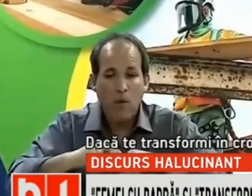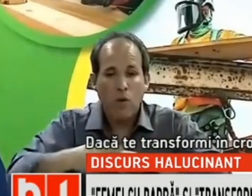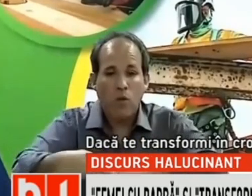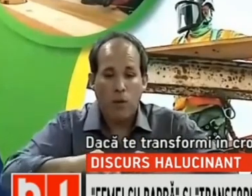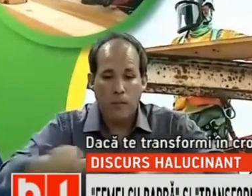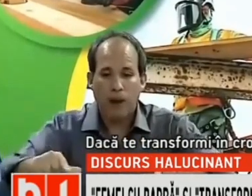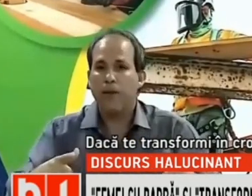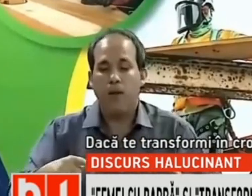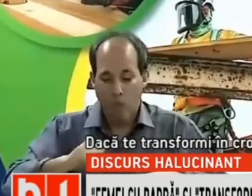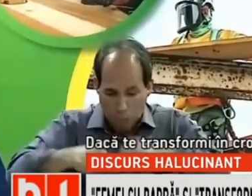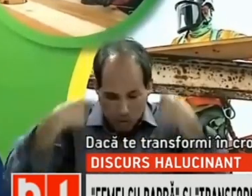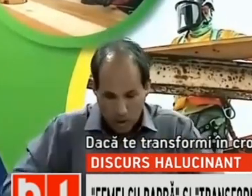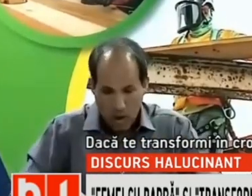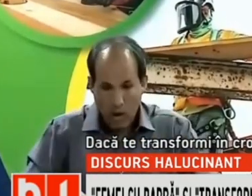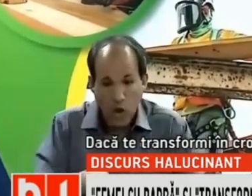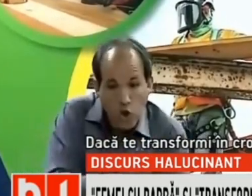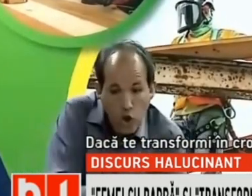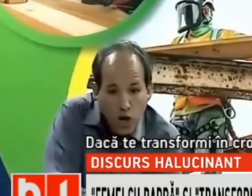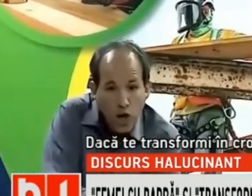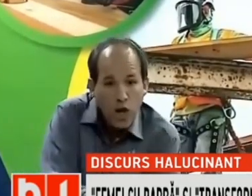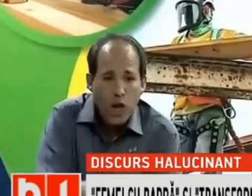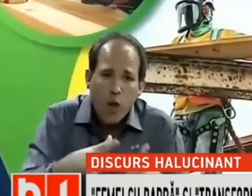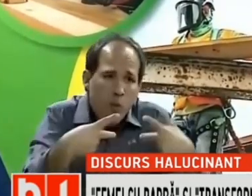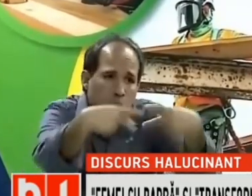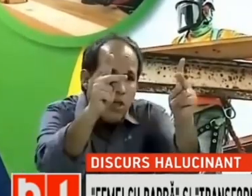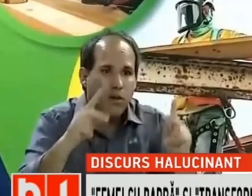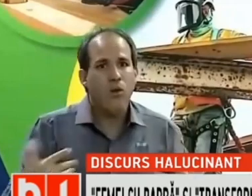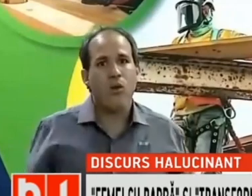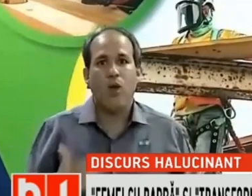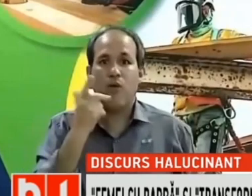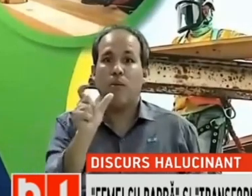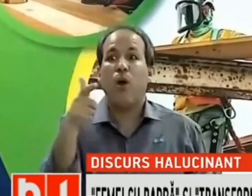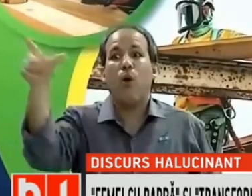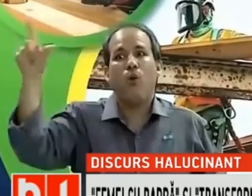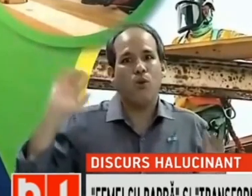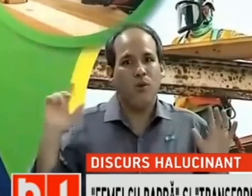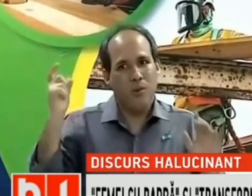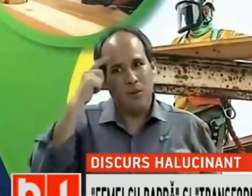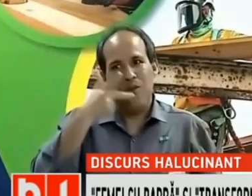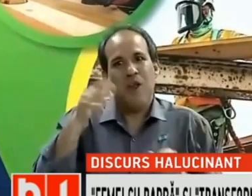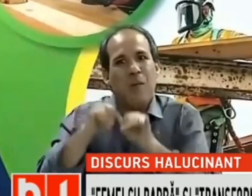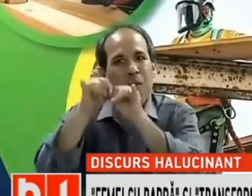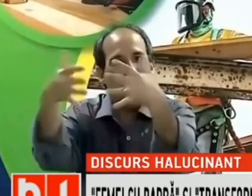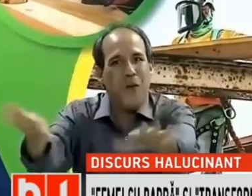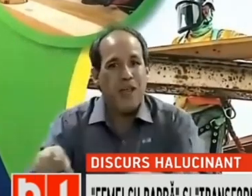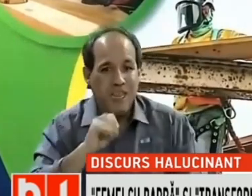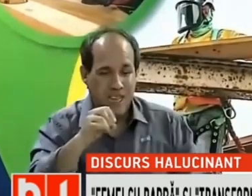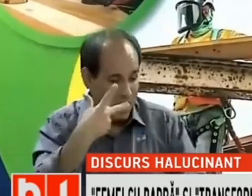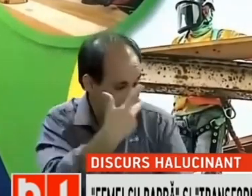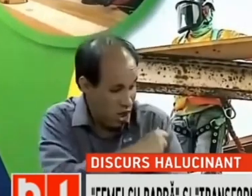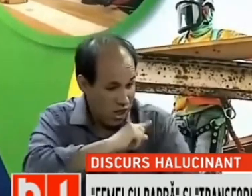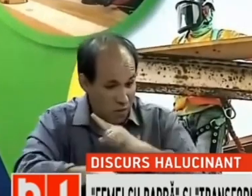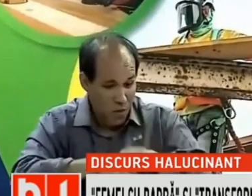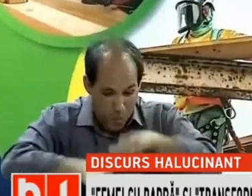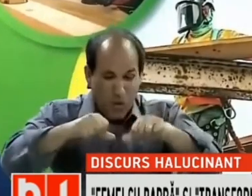și era o geacă rea treaba asta declarat șeful statului brazilian în timpul unui discurs susținut în